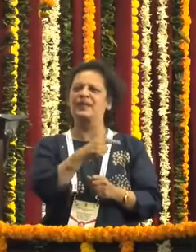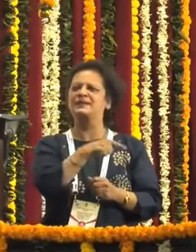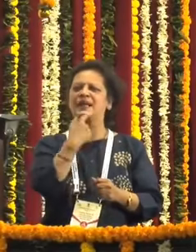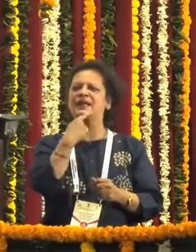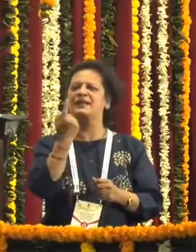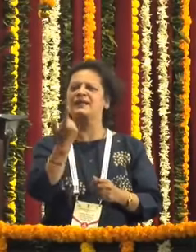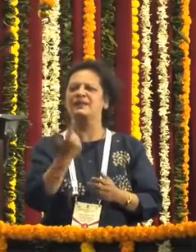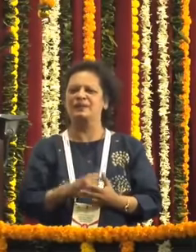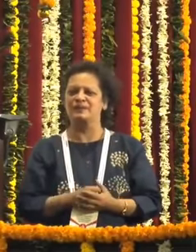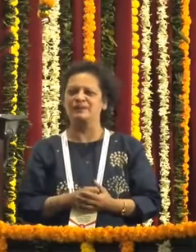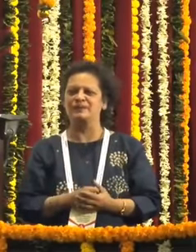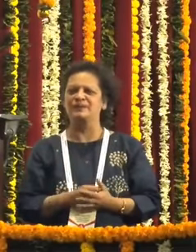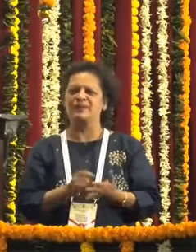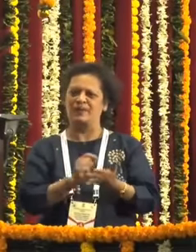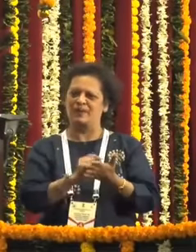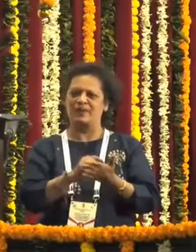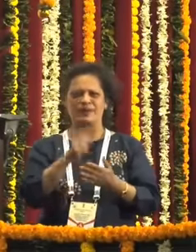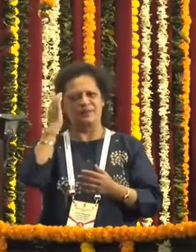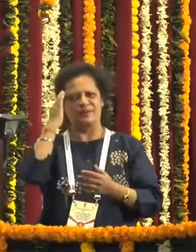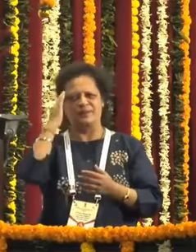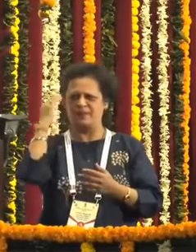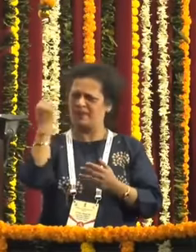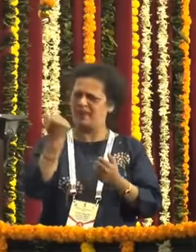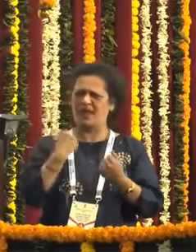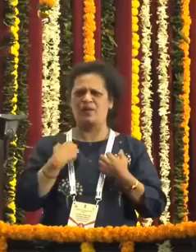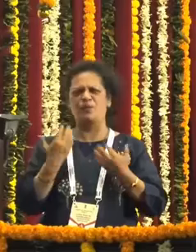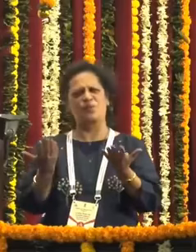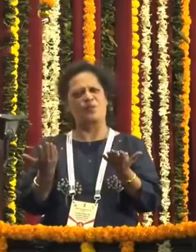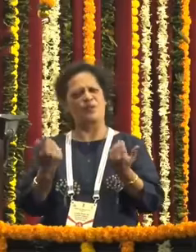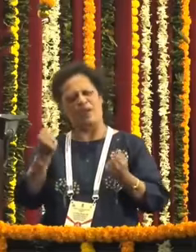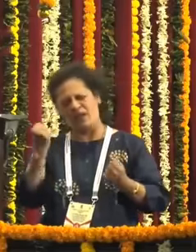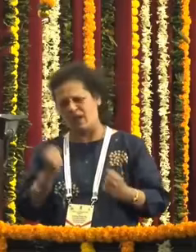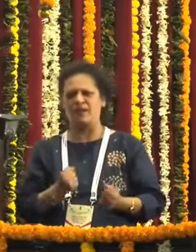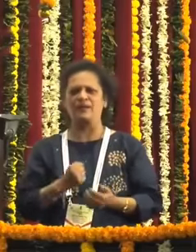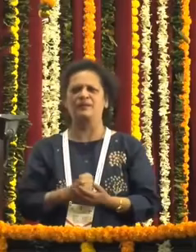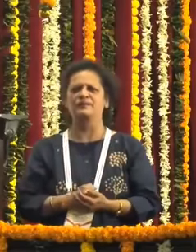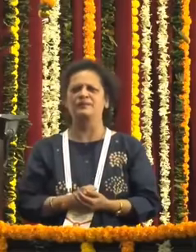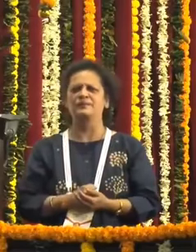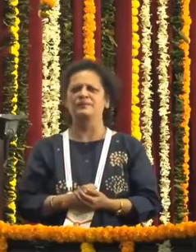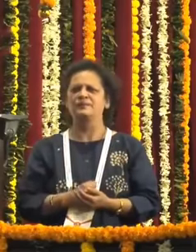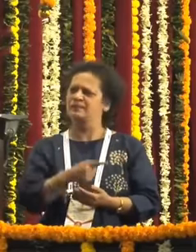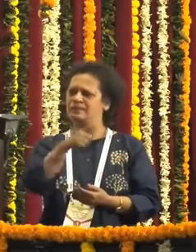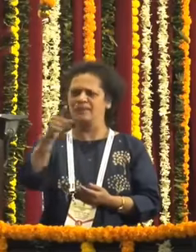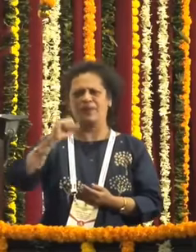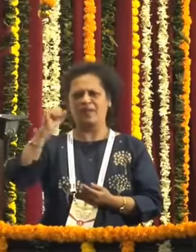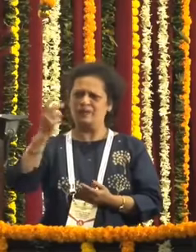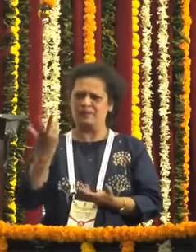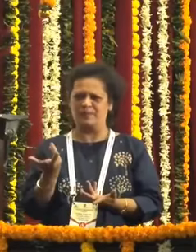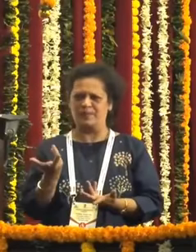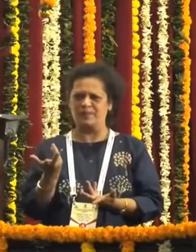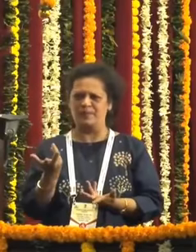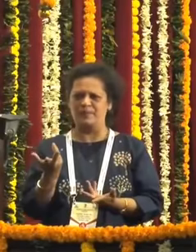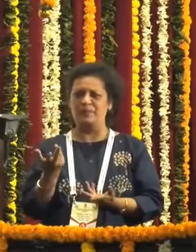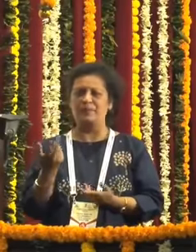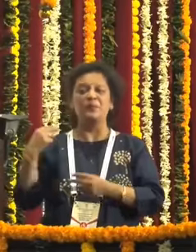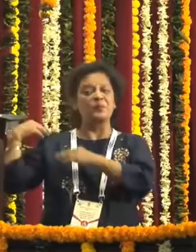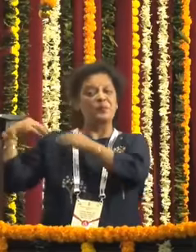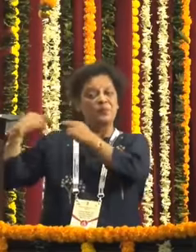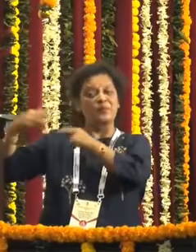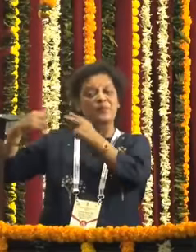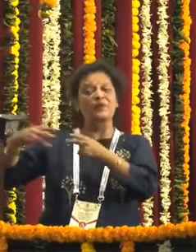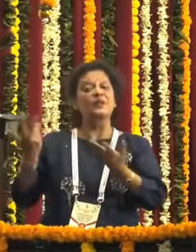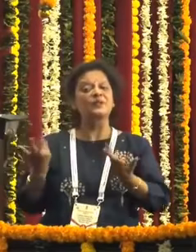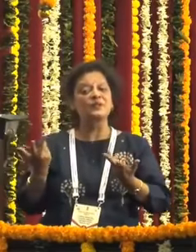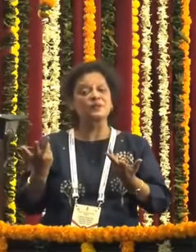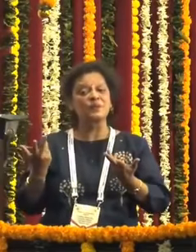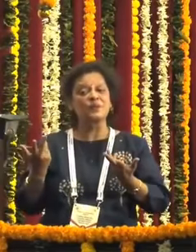आहे. शेवटी न्याय हक्क मिळवण्यासाठी आपण आंदोलन करतो, परंतु हा इतिहास आहे